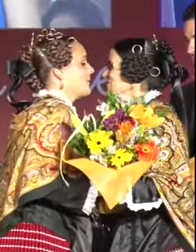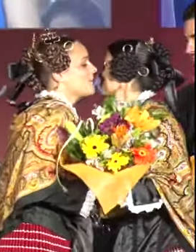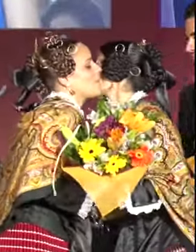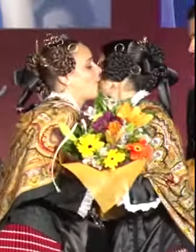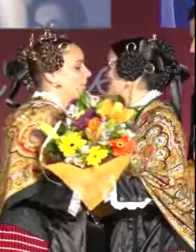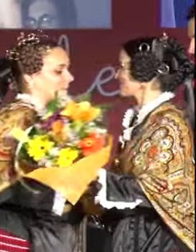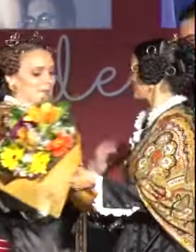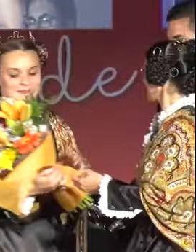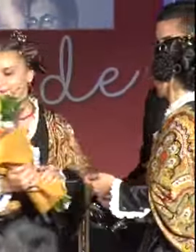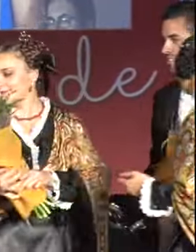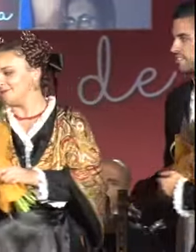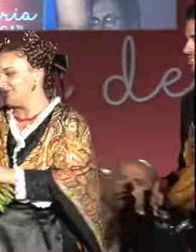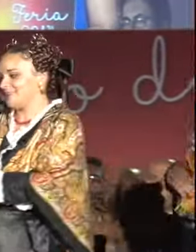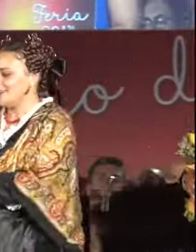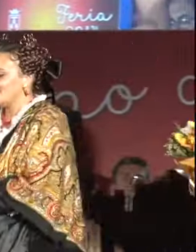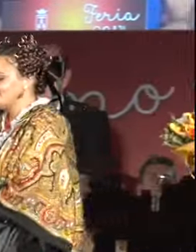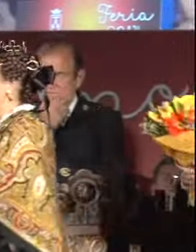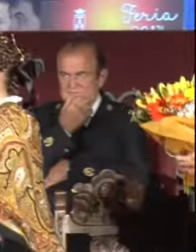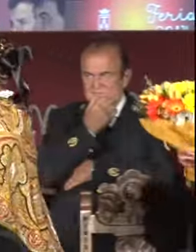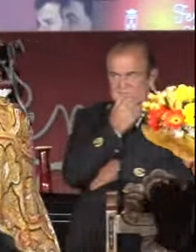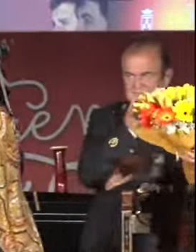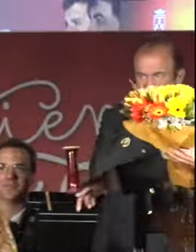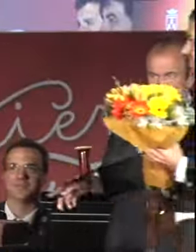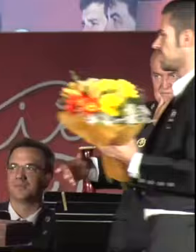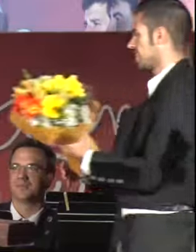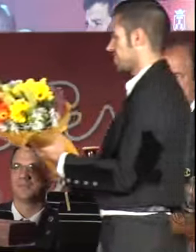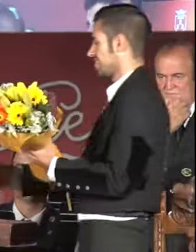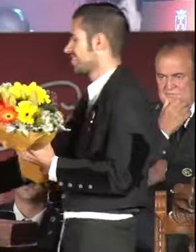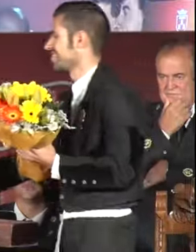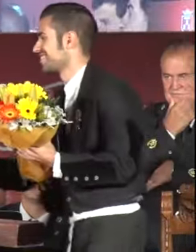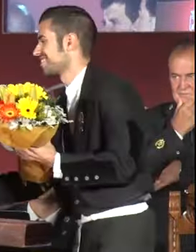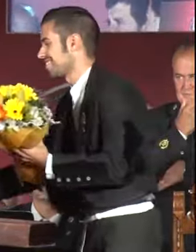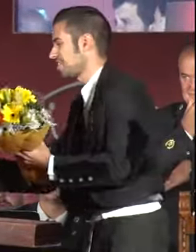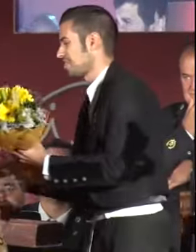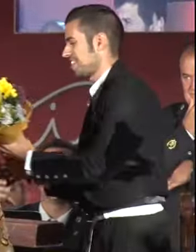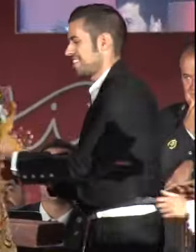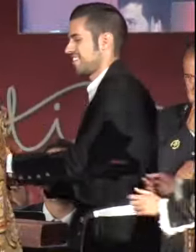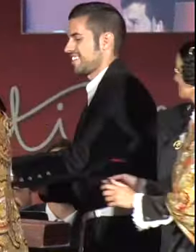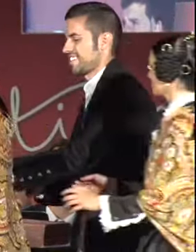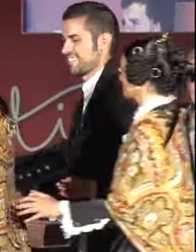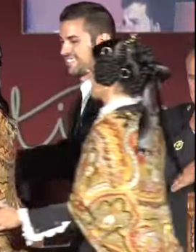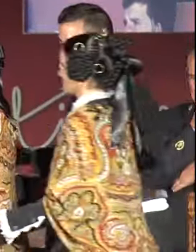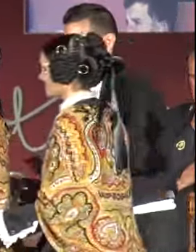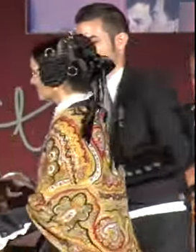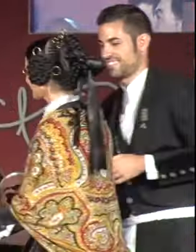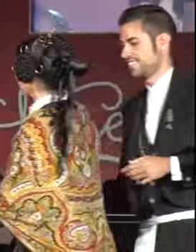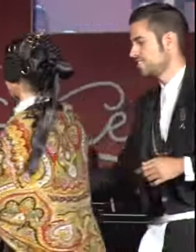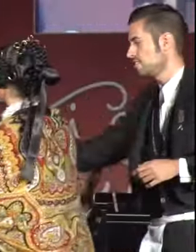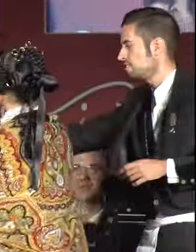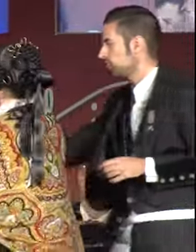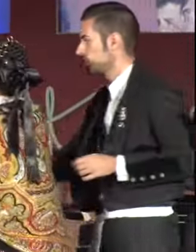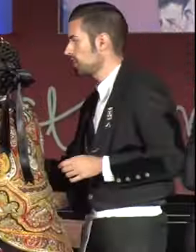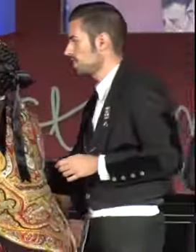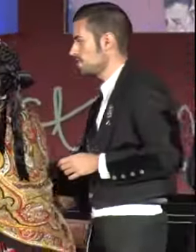con la Asociación Espirale y va a estudiar arte dramático en Murcia. Jesús tiene 28 años y es empresario, y ambos afirman que les hace mucha